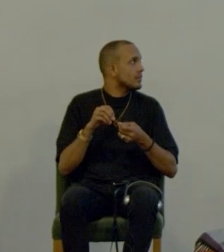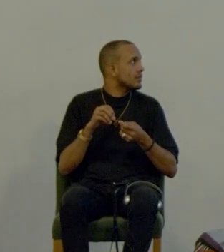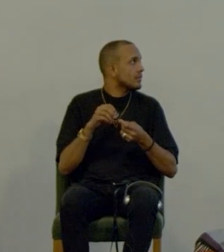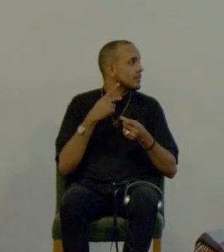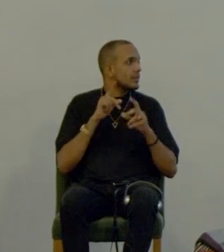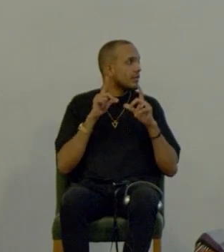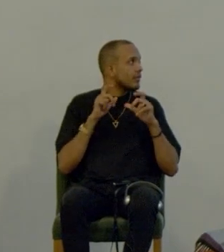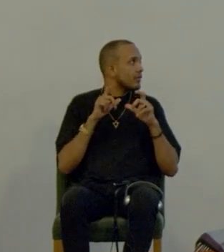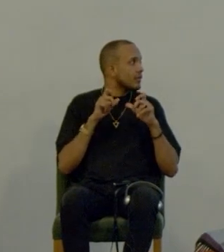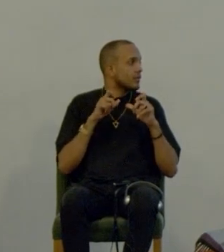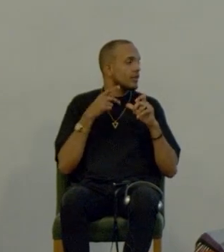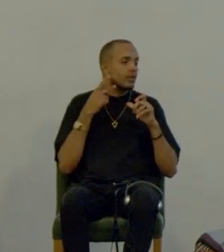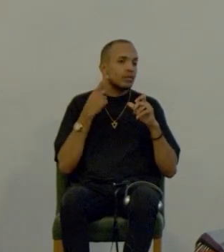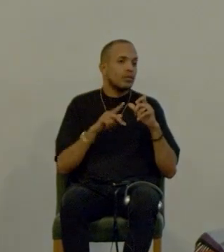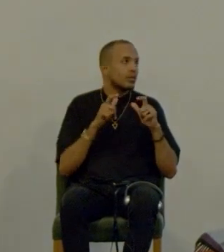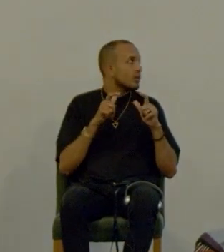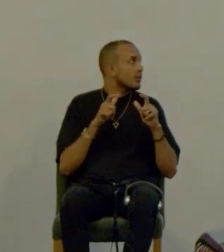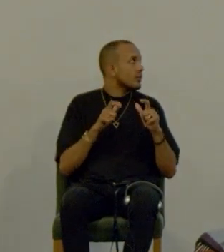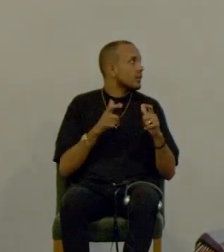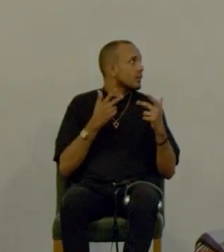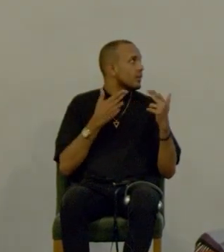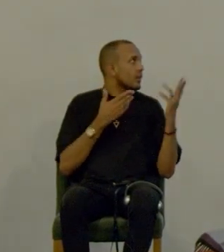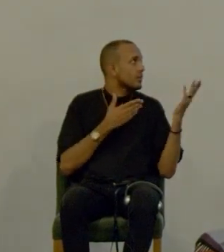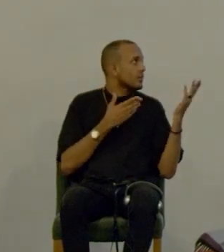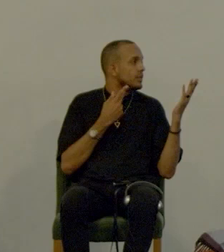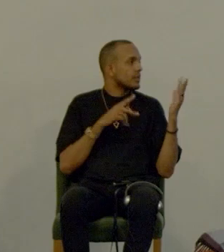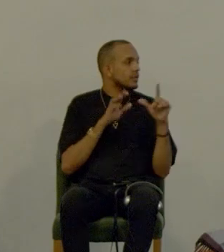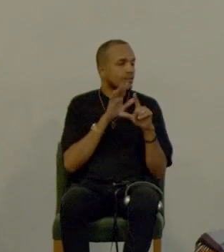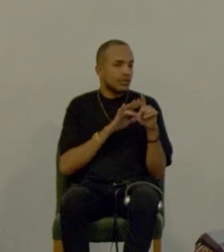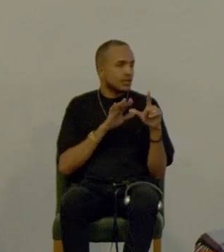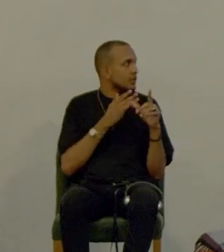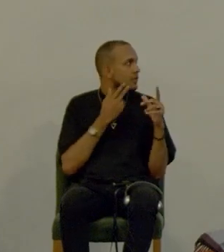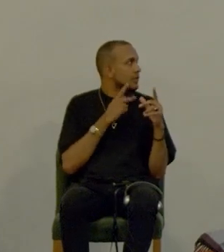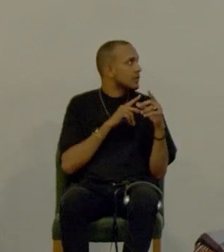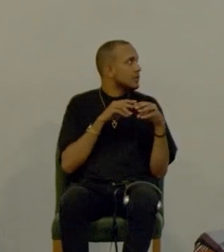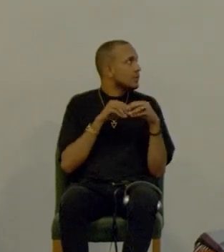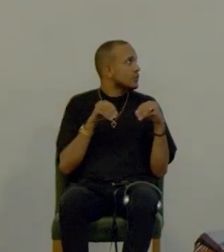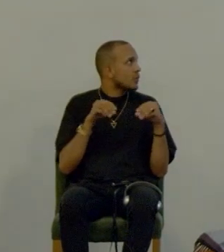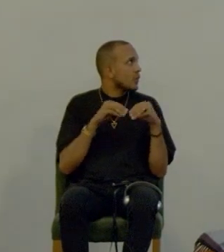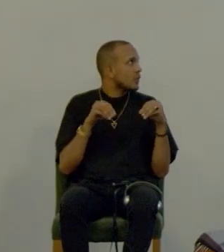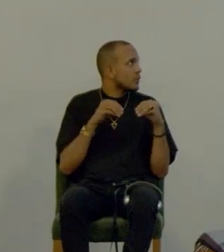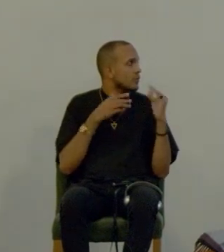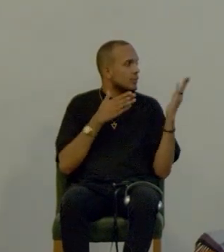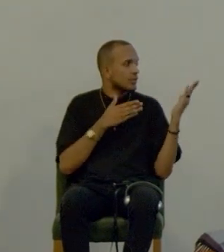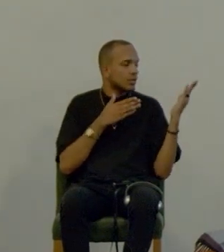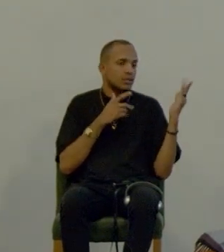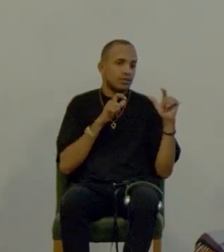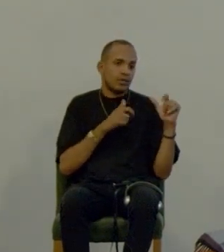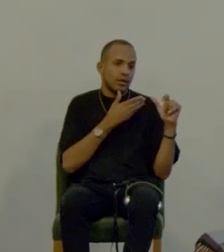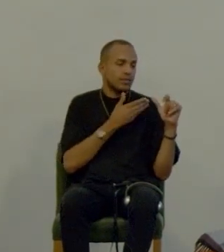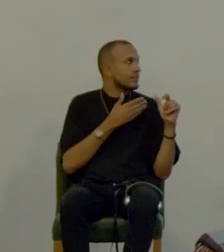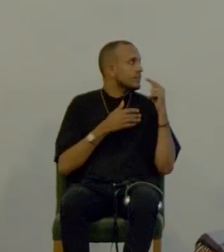essa foto foi tirada naquele mesmo local da imagem anterior, é o mesmo, né? Isso aqui é o solo de uma escavação desse